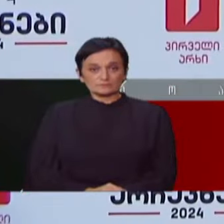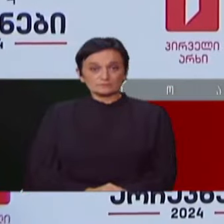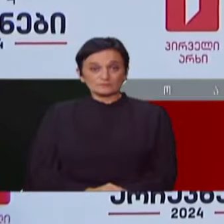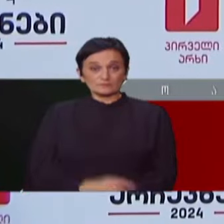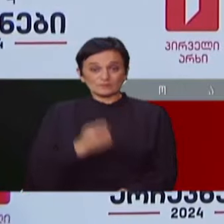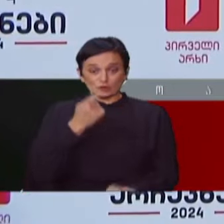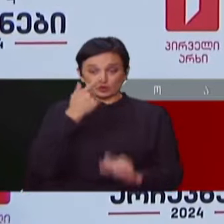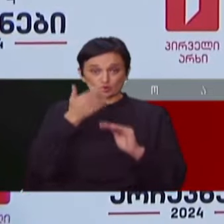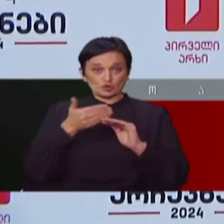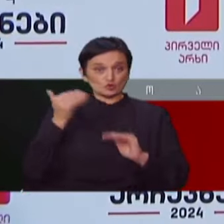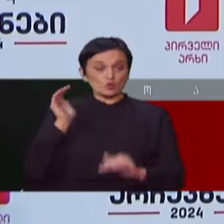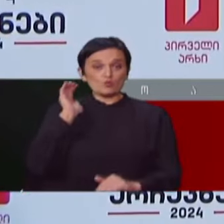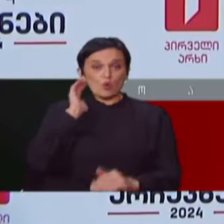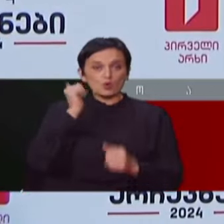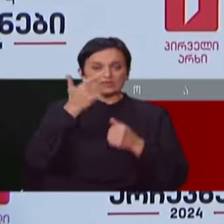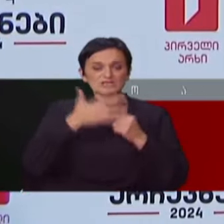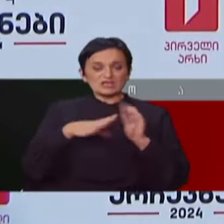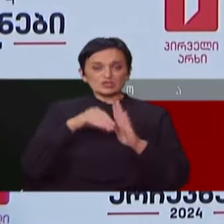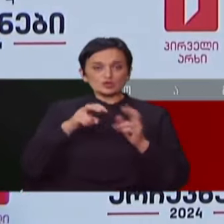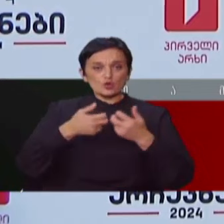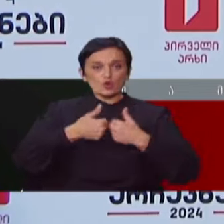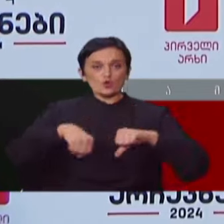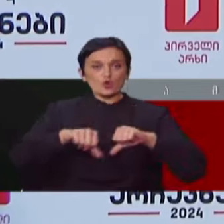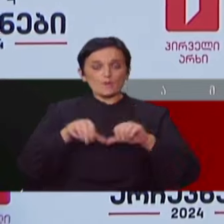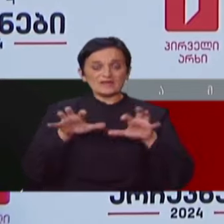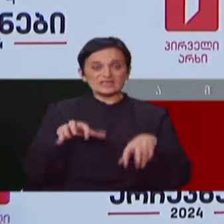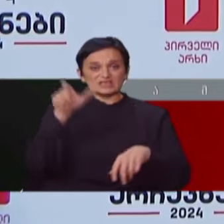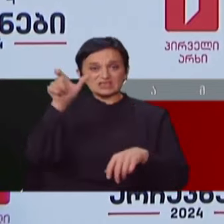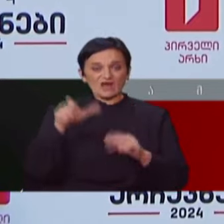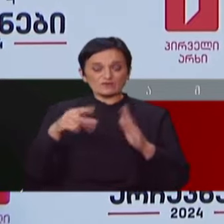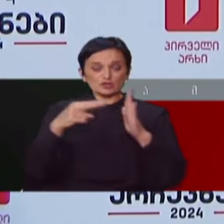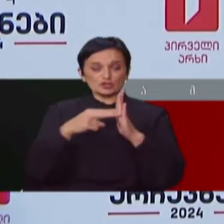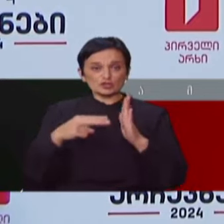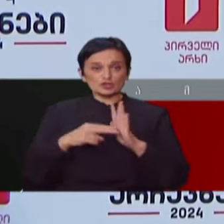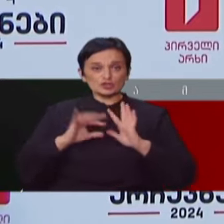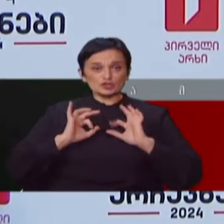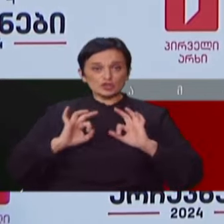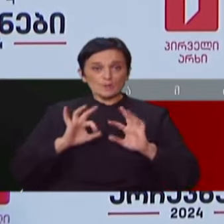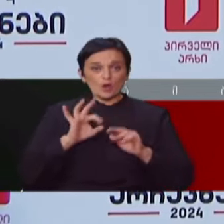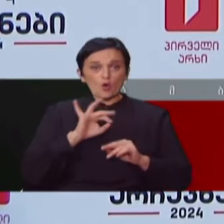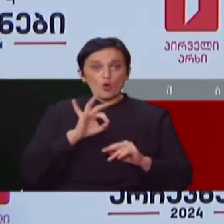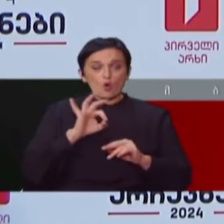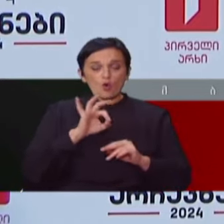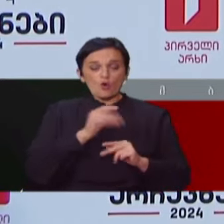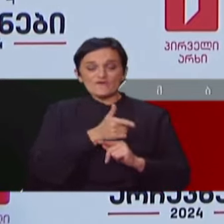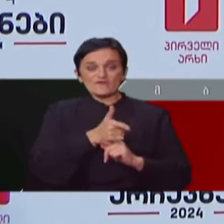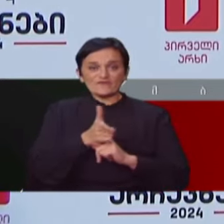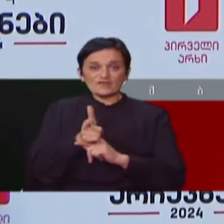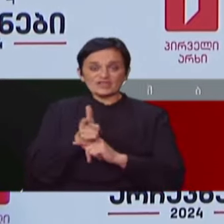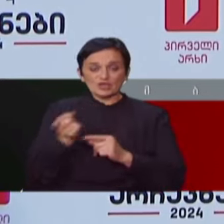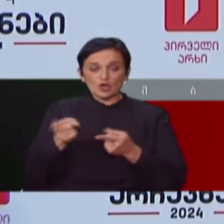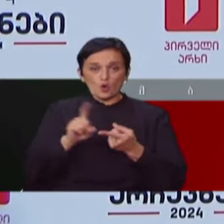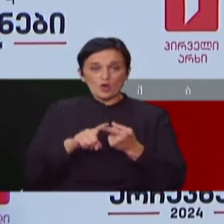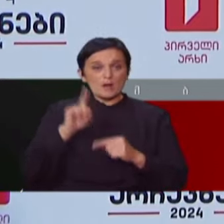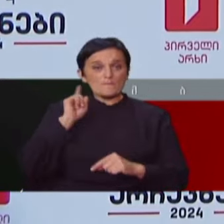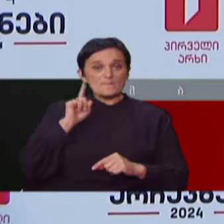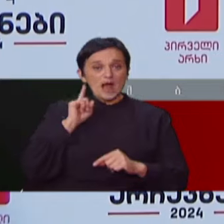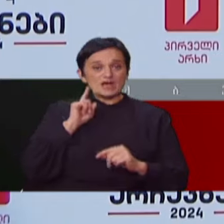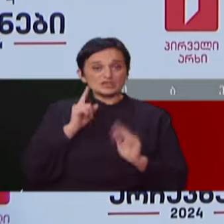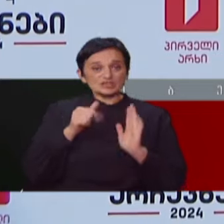სულ ცოტა ხნის წინ მოვისმინეთ ცენტრალური საარჩევნო კომისიის თავმჯდომარის შეფასება გავრცელებულ ვიდეო კადრებთან დაკავშირებით, რომელიც ეხება